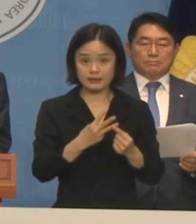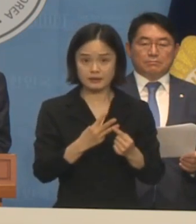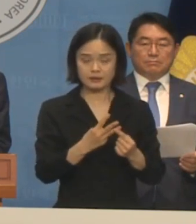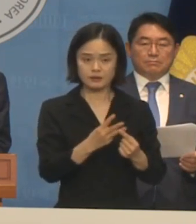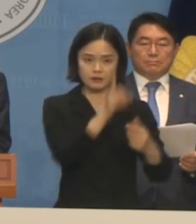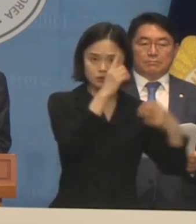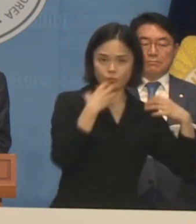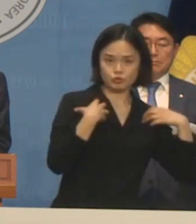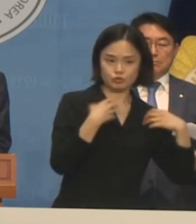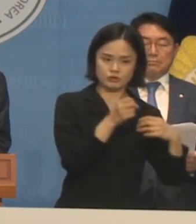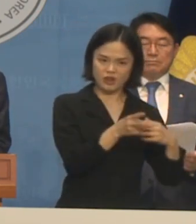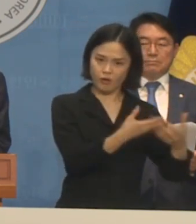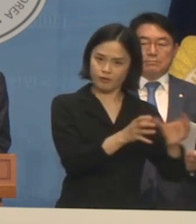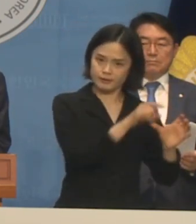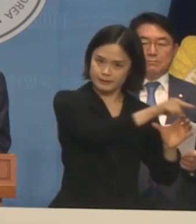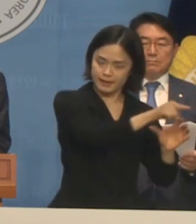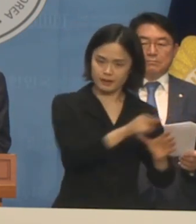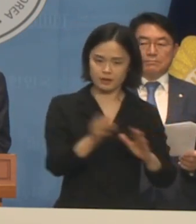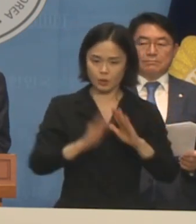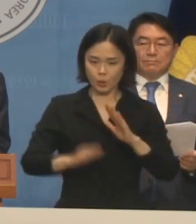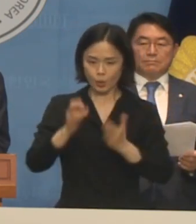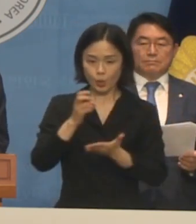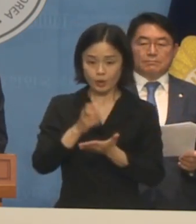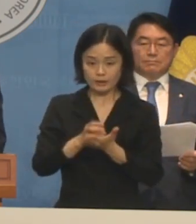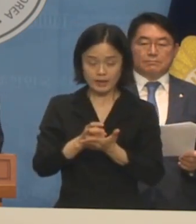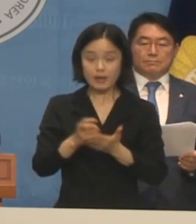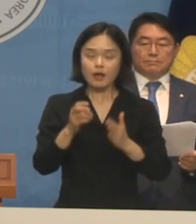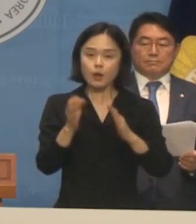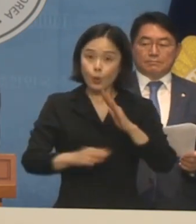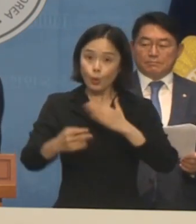조속한 논의와 통과에 적극 협조하라.